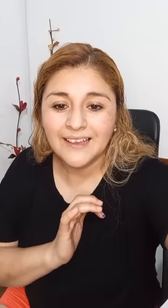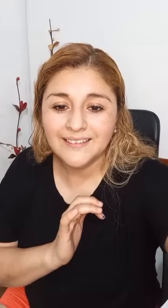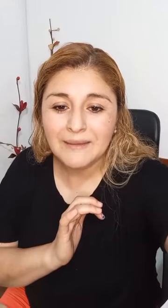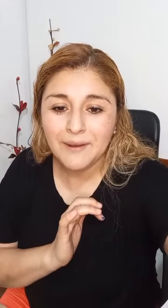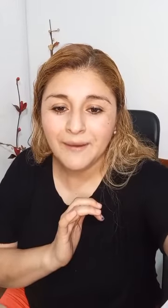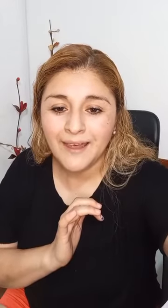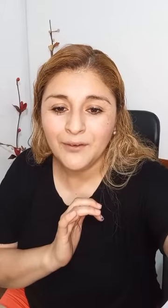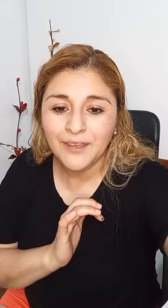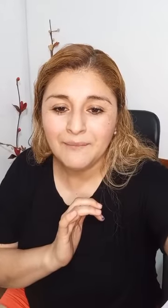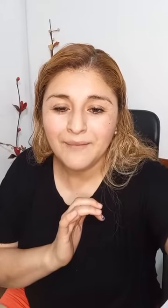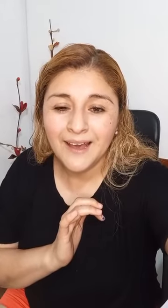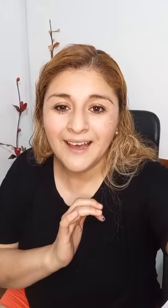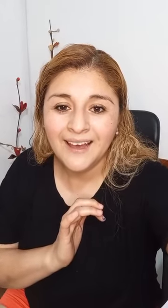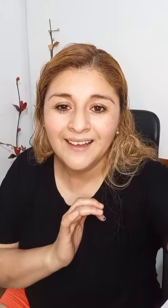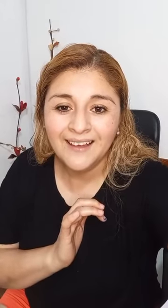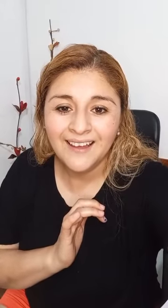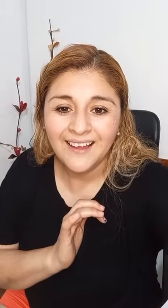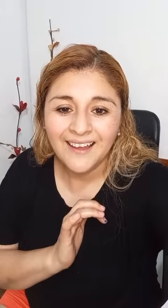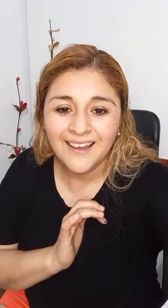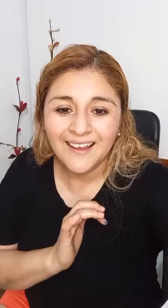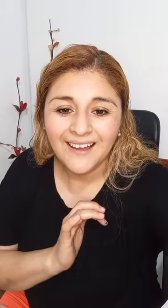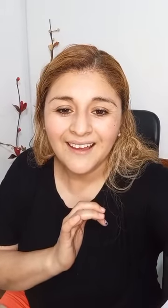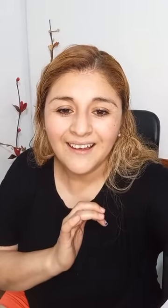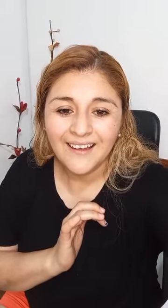que esté preparado quien va a